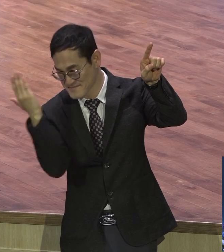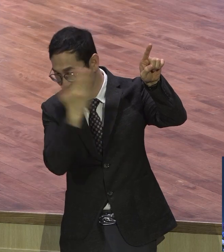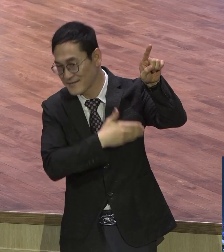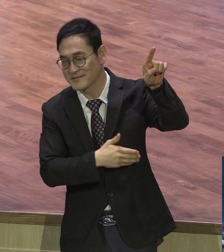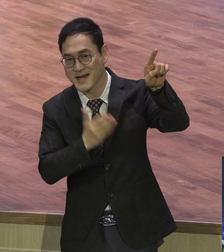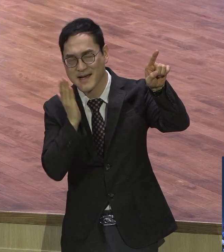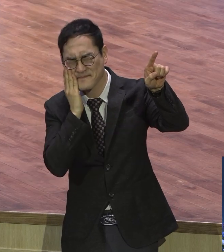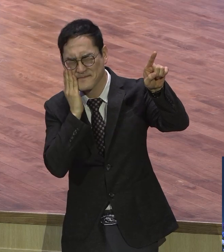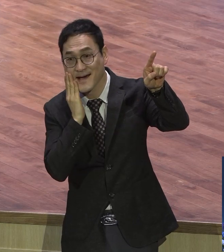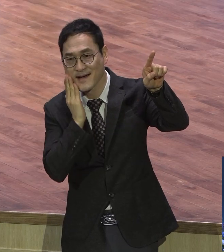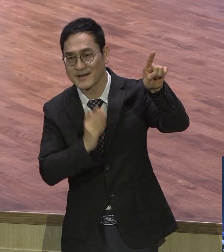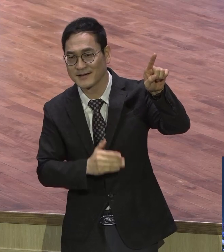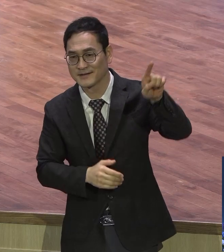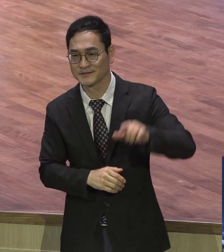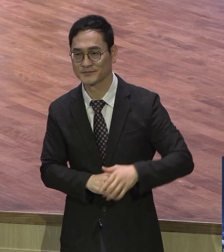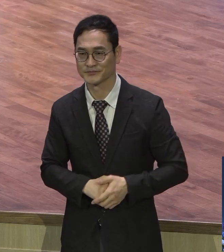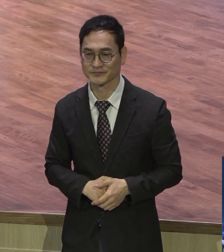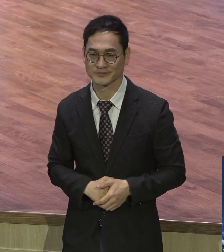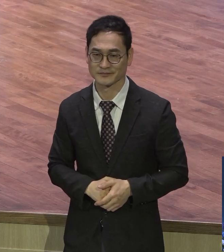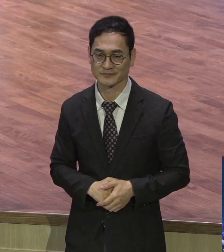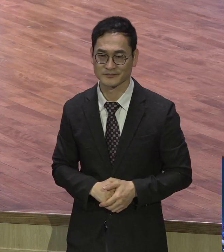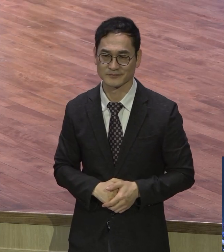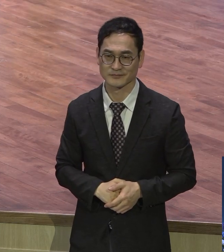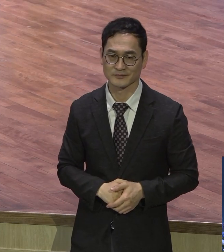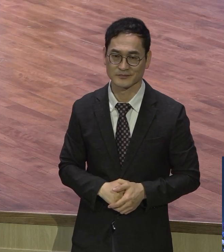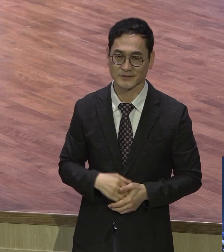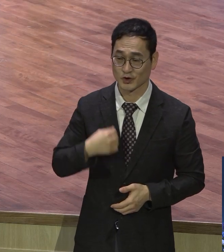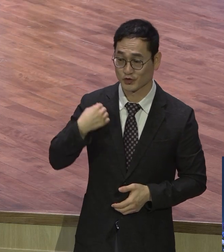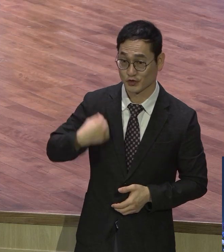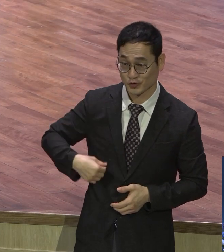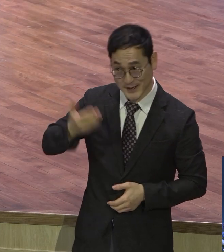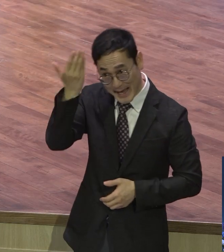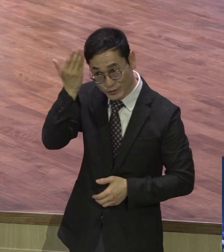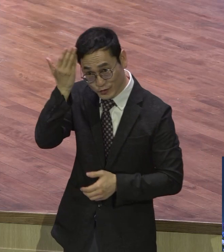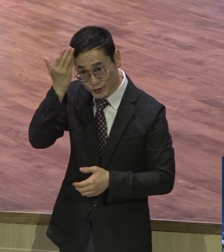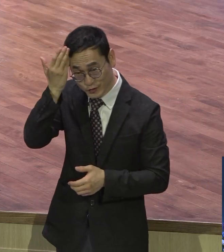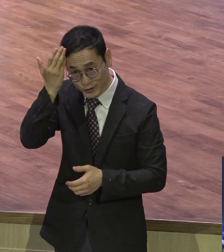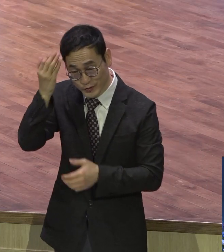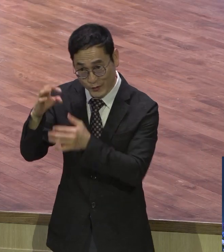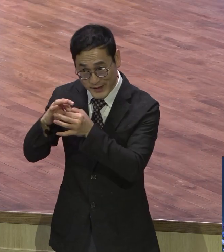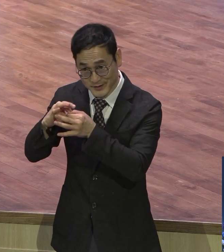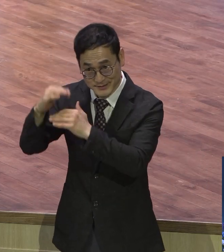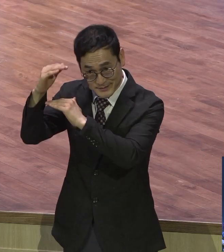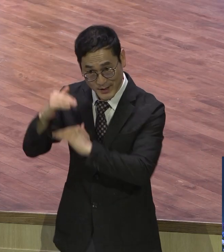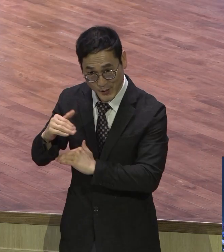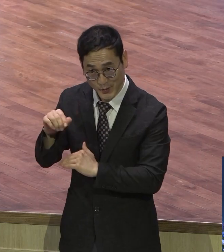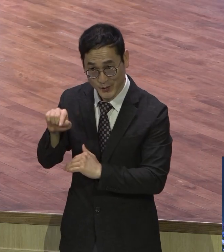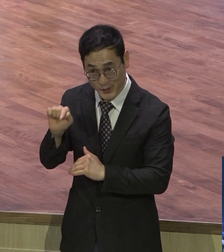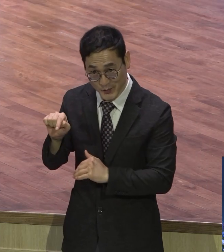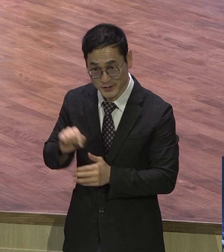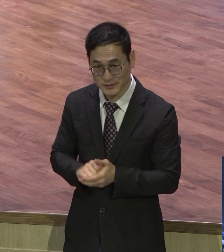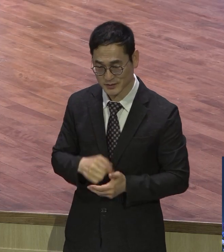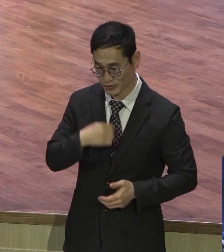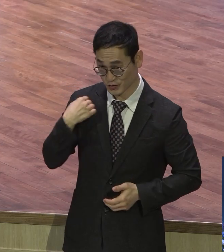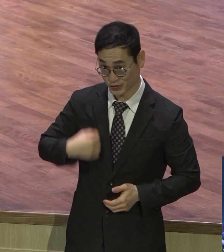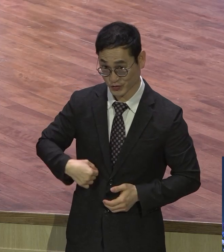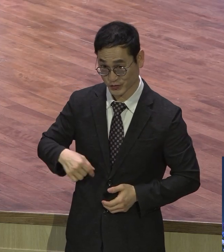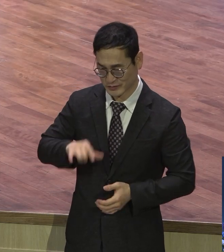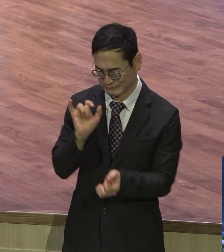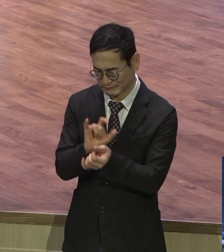국제학술지 네이처에서 중국 같은 경우에 코로나19에 인해서 공장을 가동을